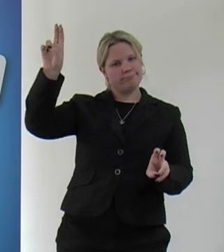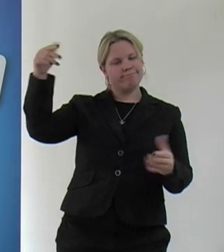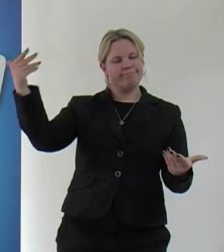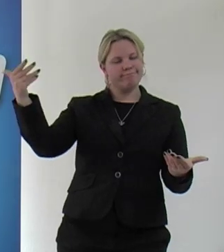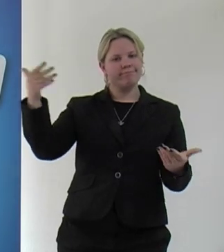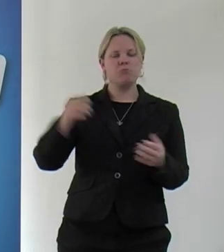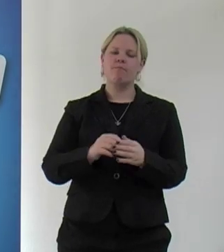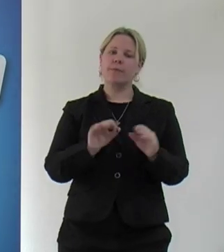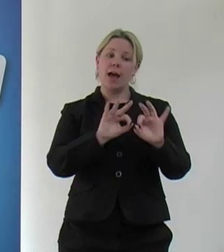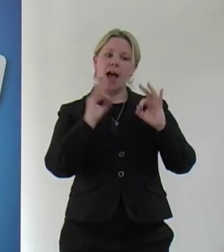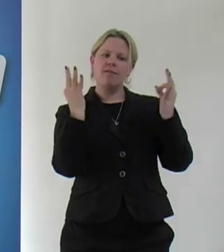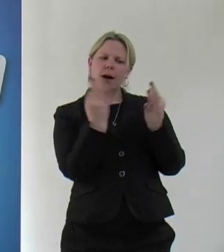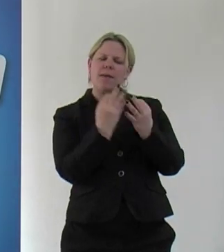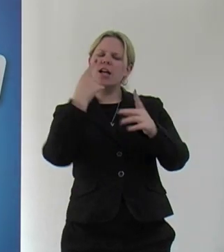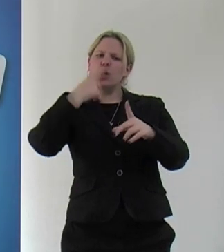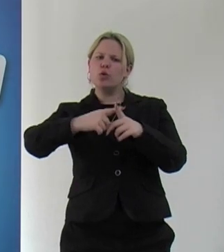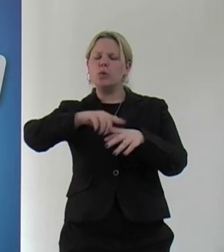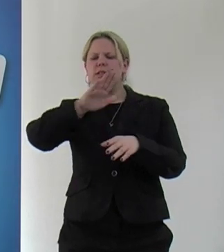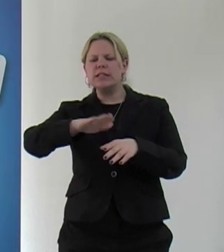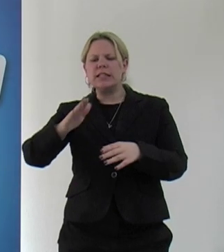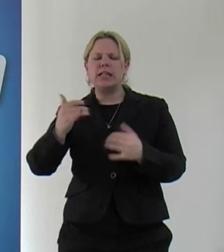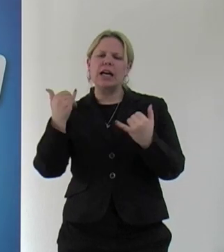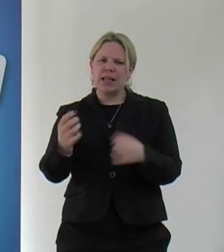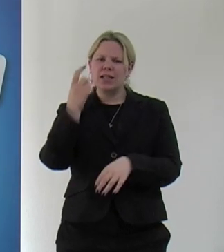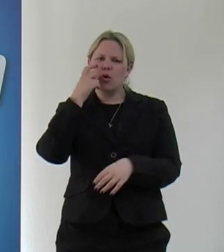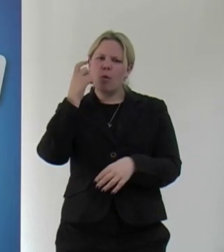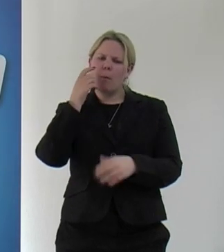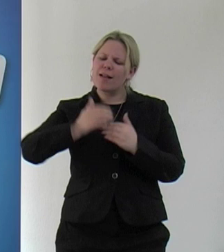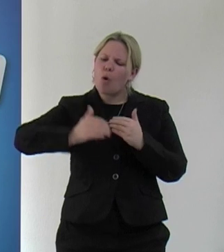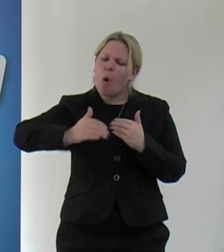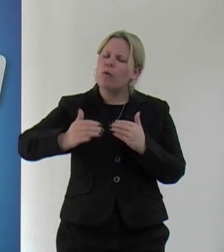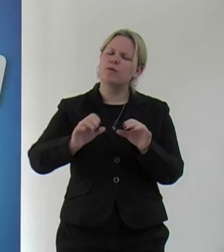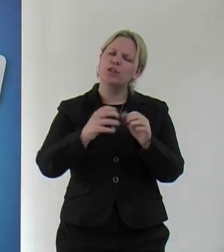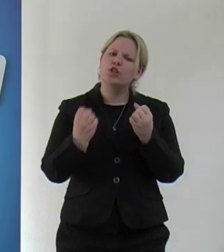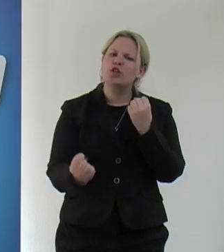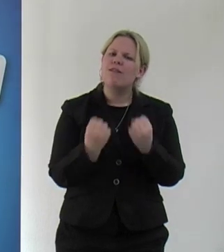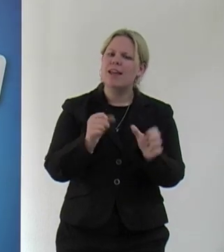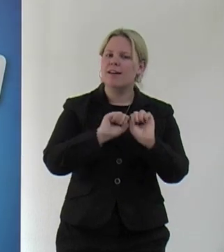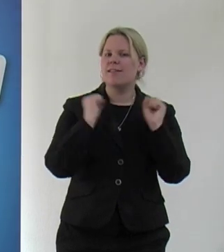Familien und Kinder haben es oft schwer. Wir wollen den Familien helfen.